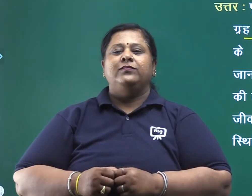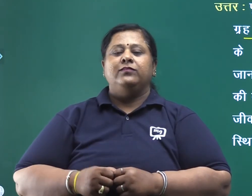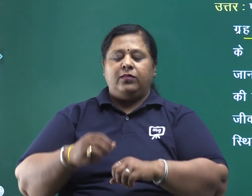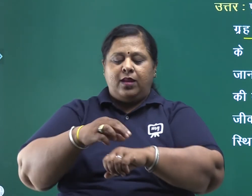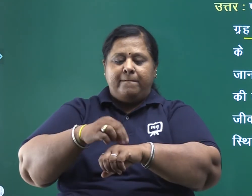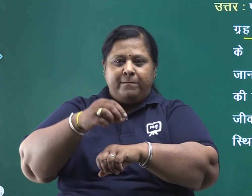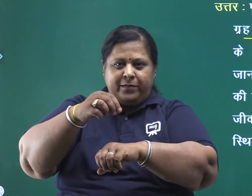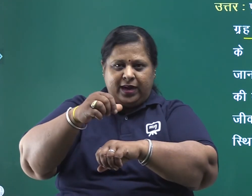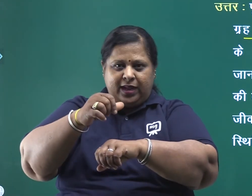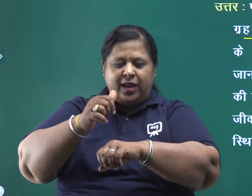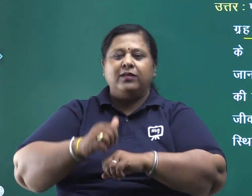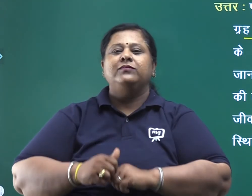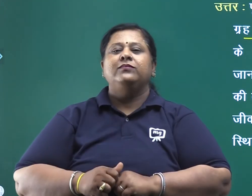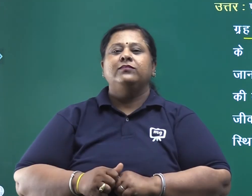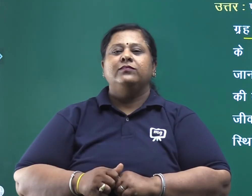मिट्टी के